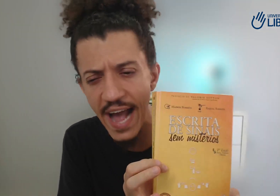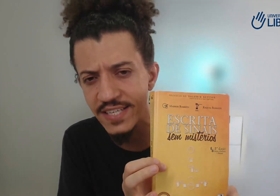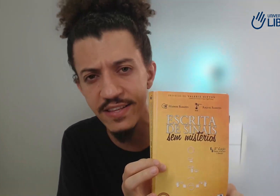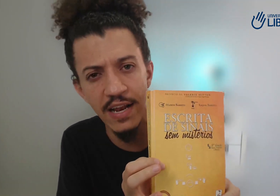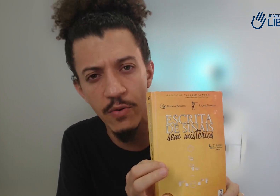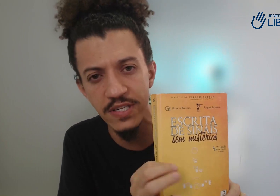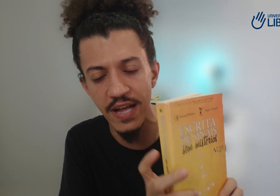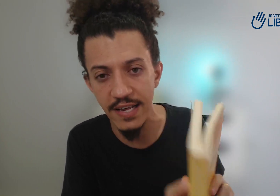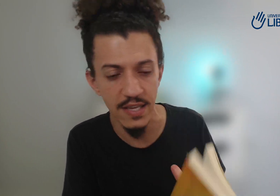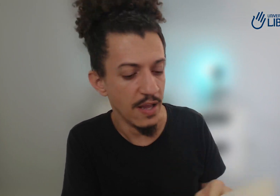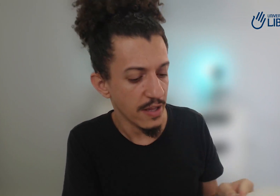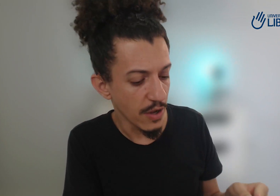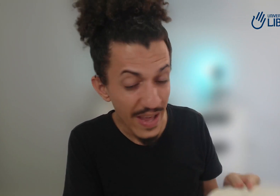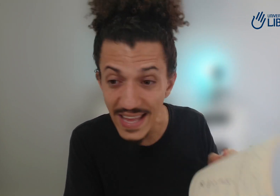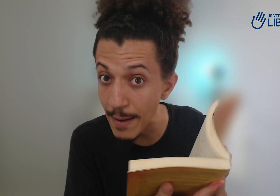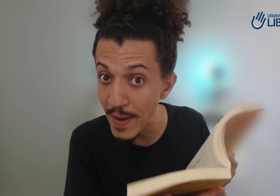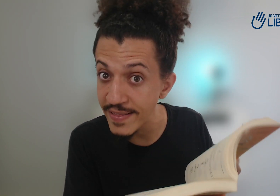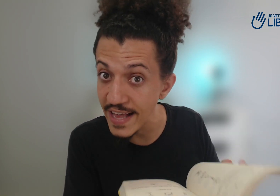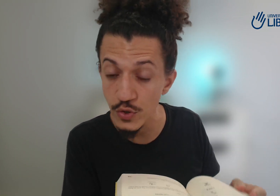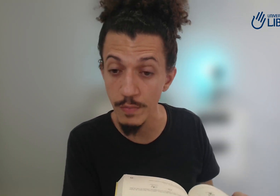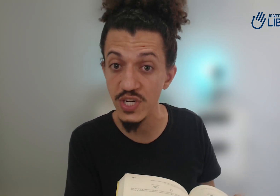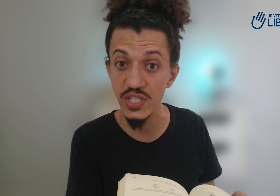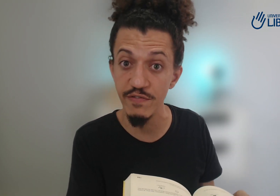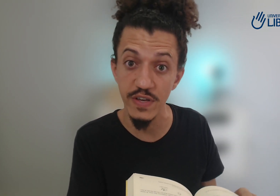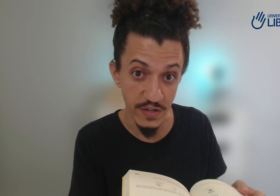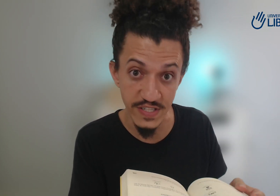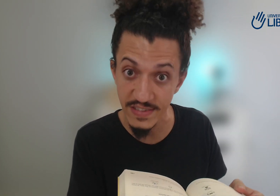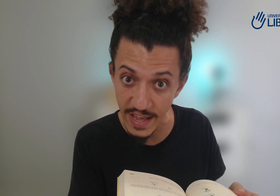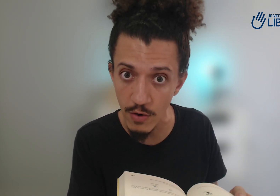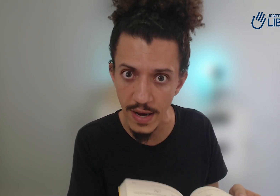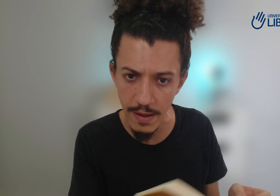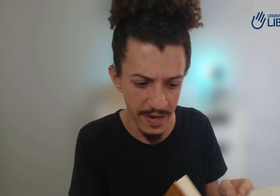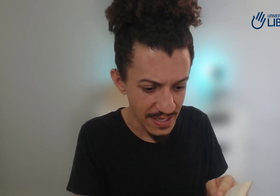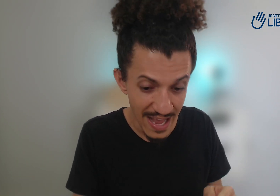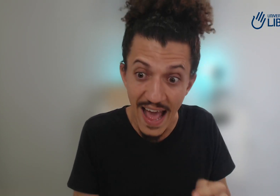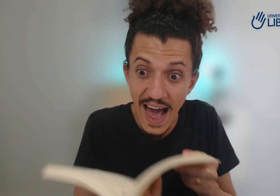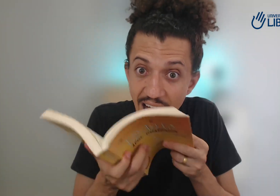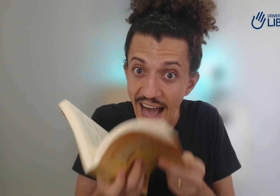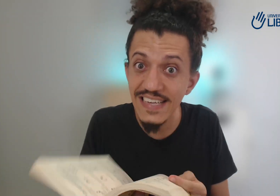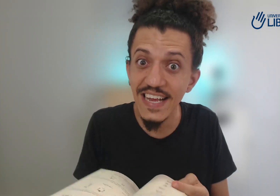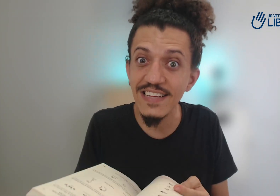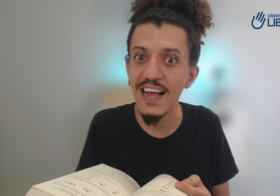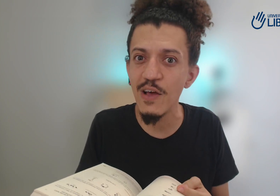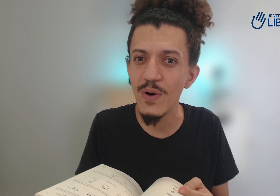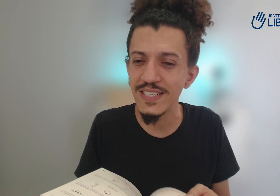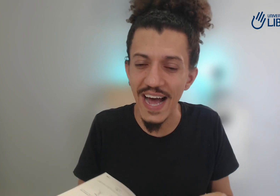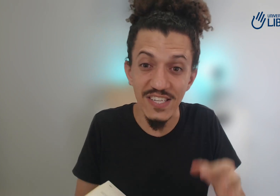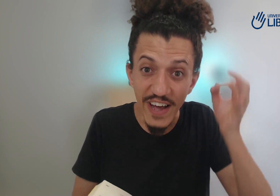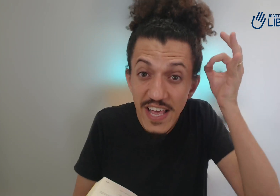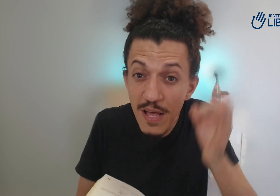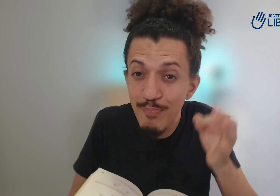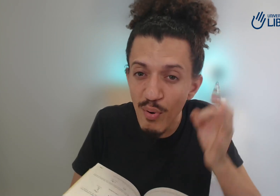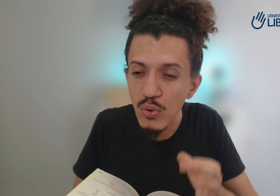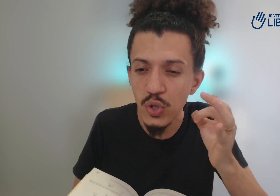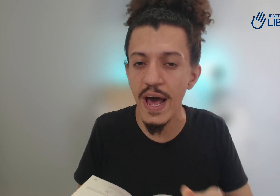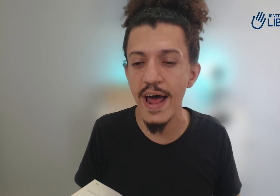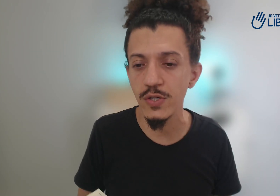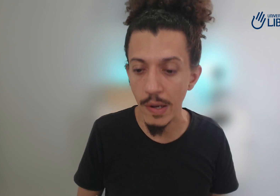escrita da língua de sinais. Então, independente do objetivo que você tenha com a Libras, a escrita da língua de sinais vai impulsionar a sua